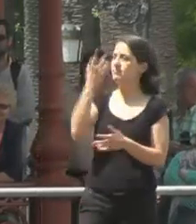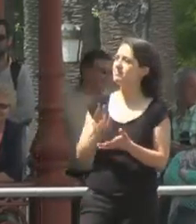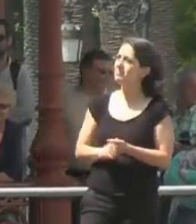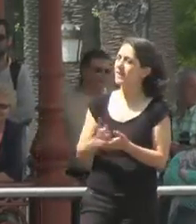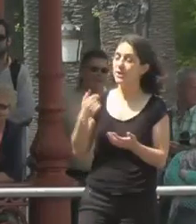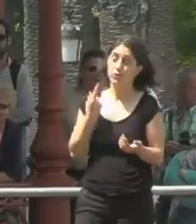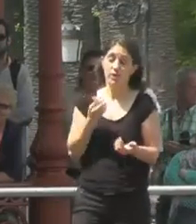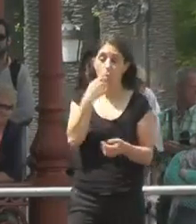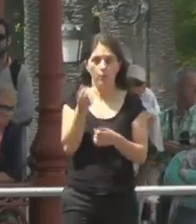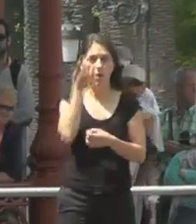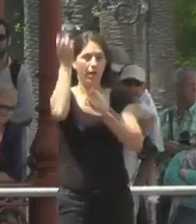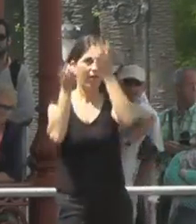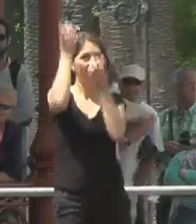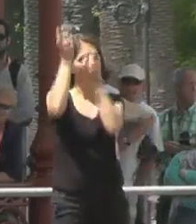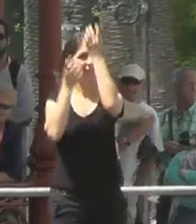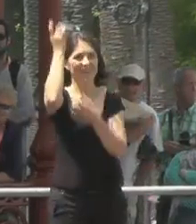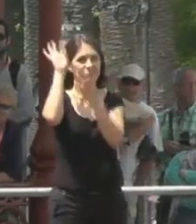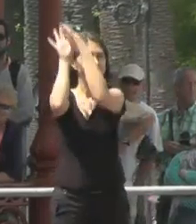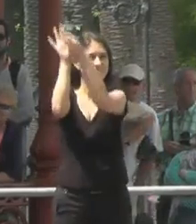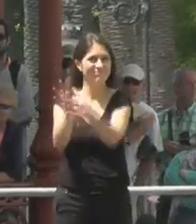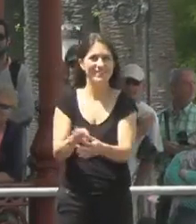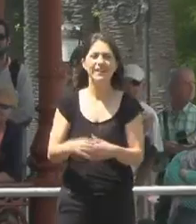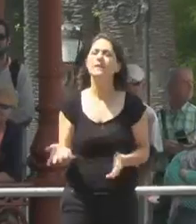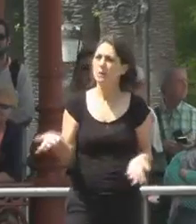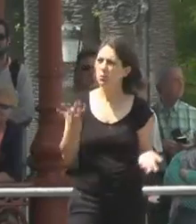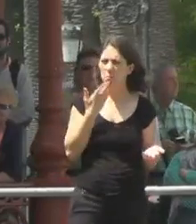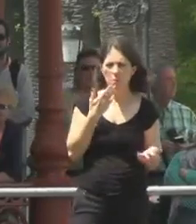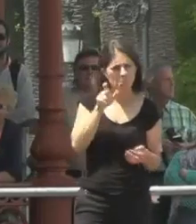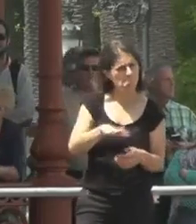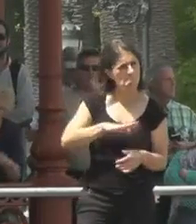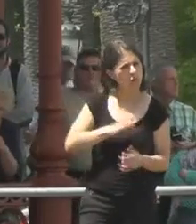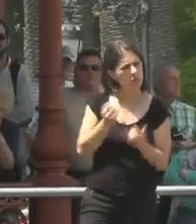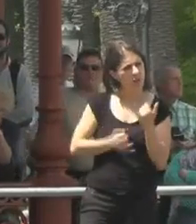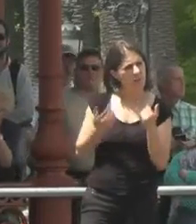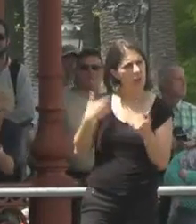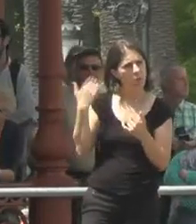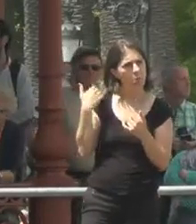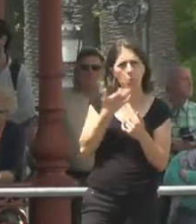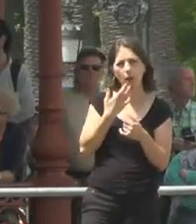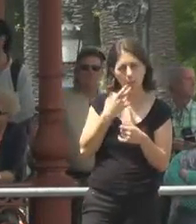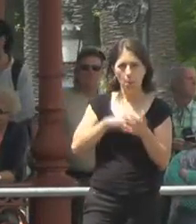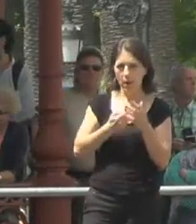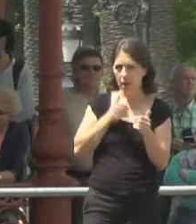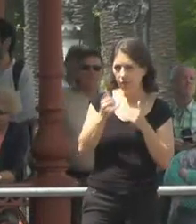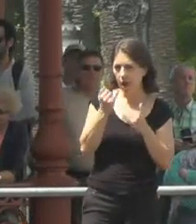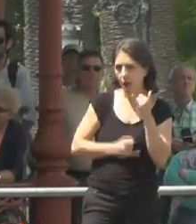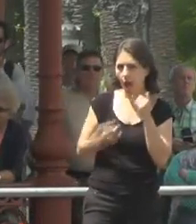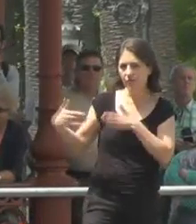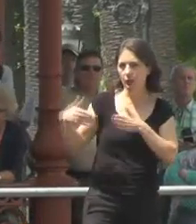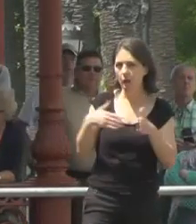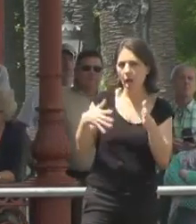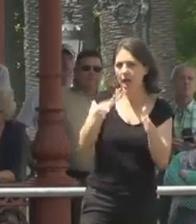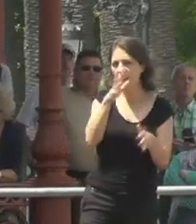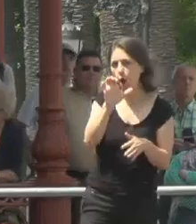voy así, yo voy sacando una idea detrás de otra. ¿No serán malos los que planeaban condensar ácido clorhídrico